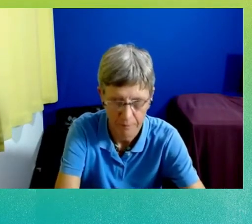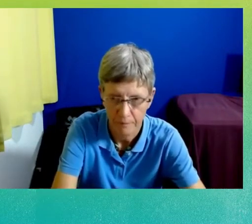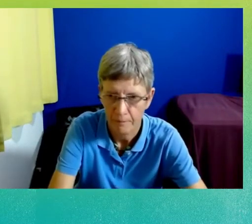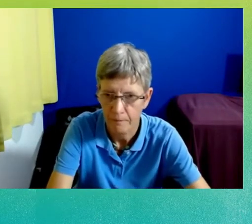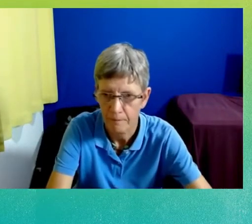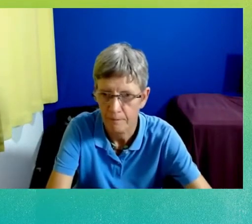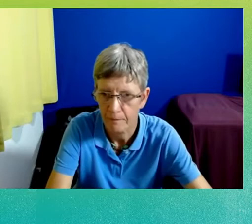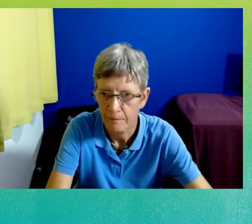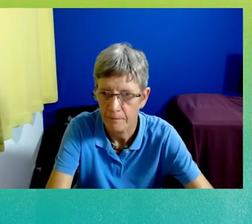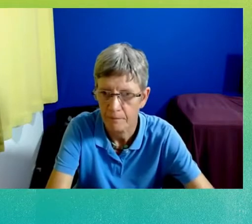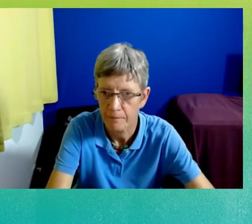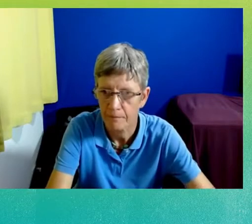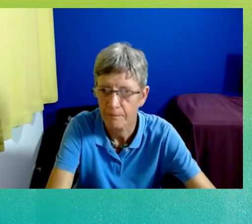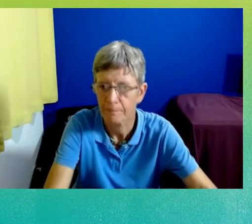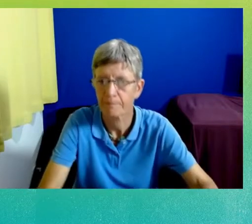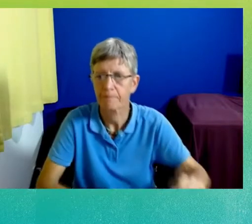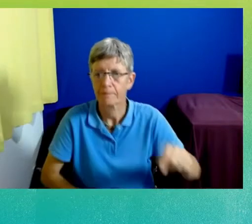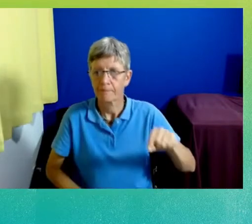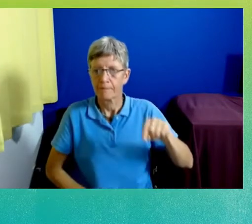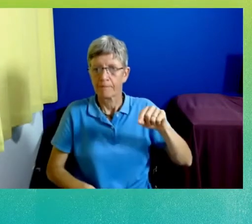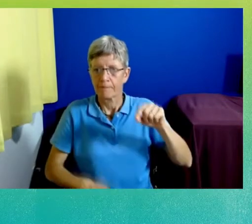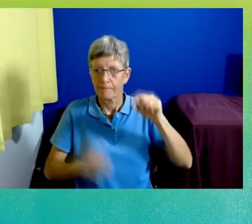Repete, por favor.